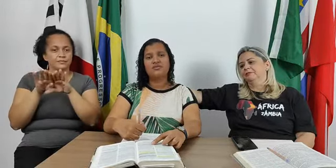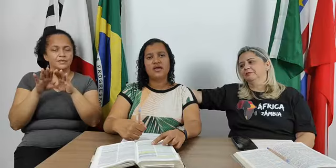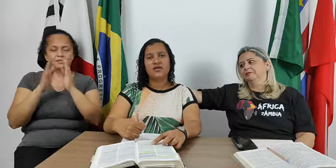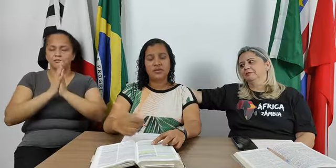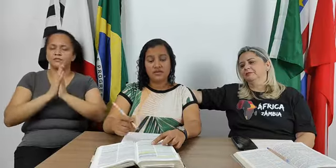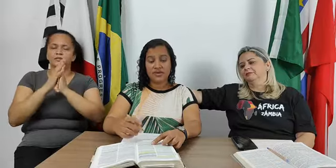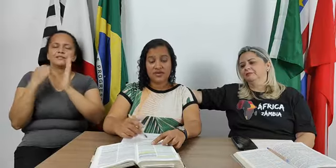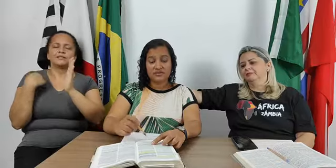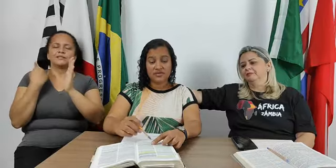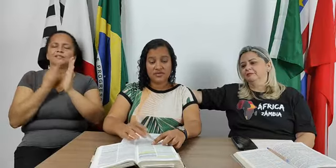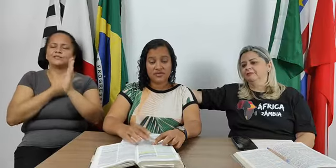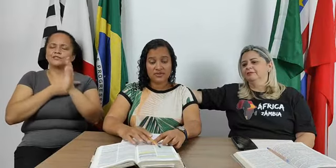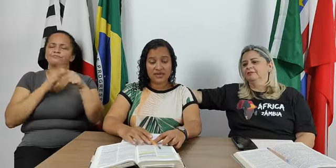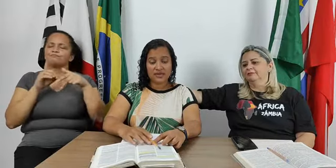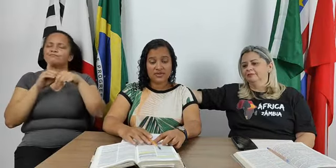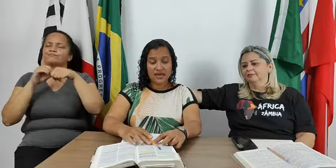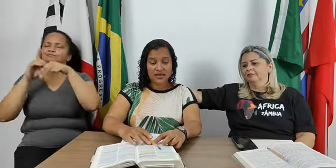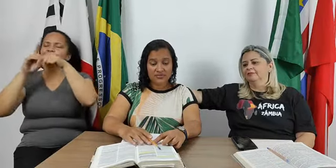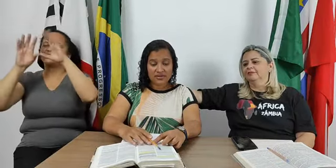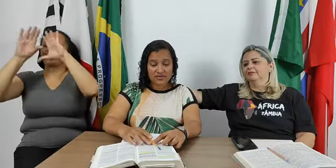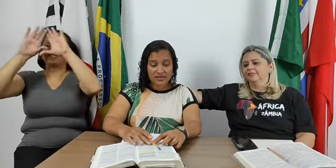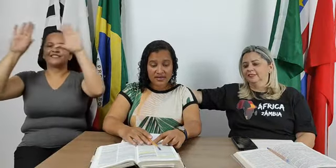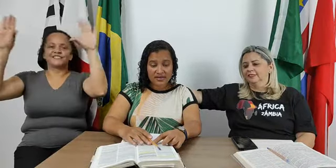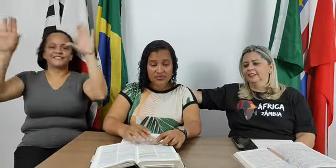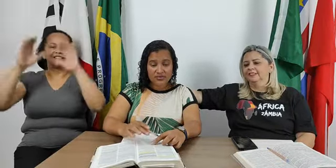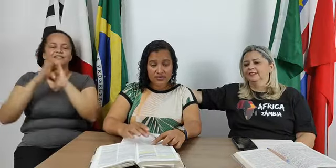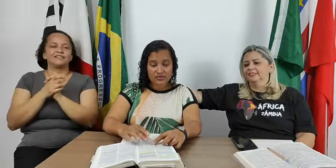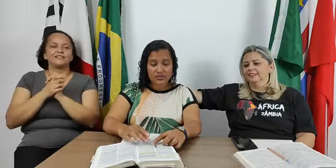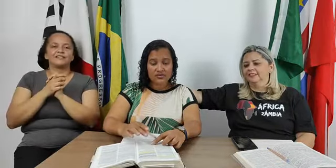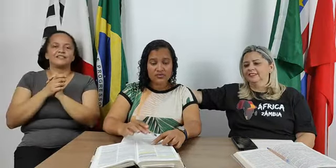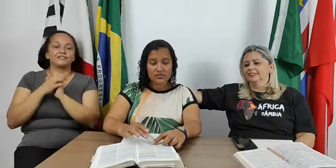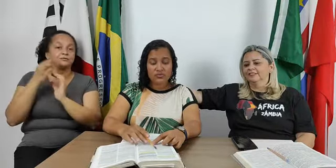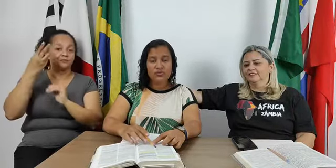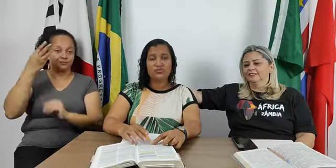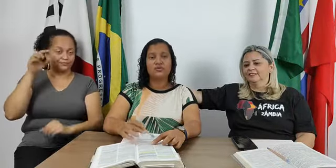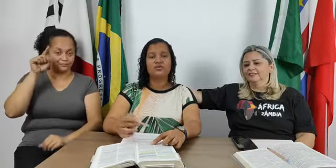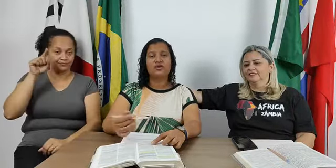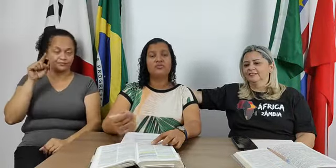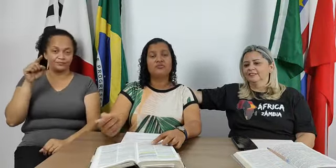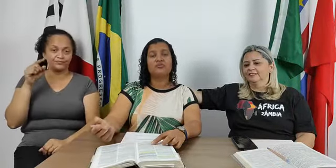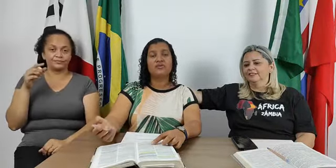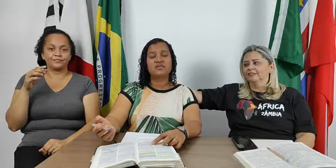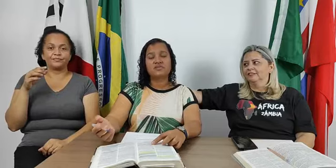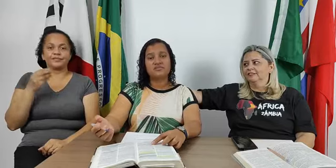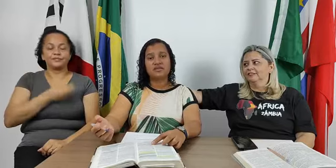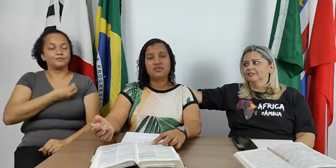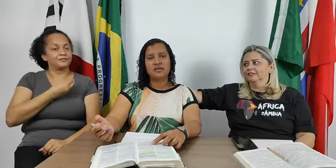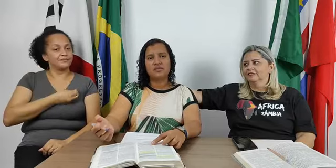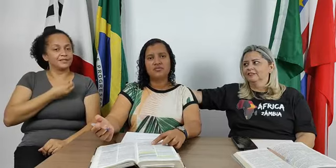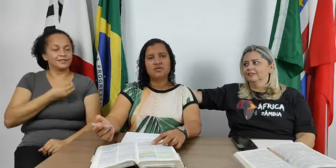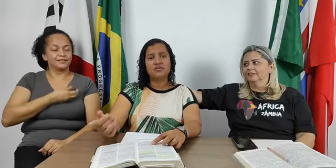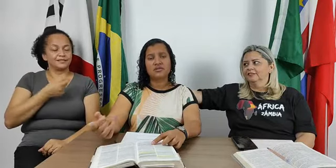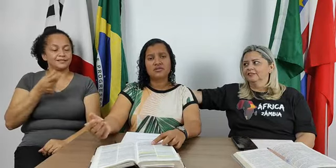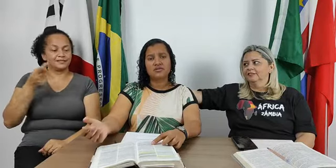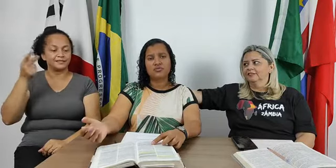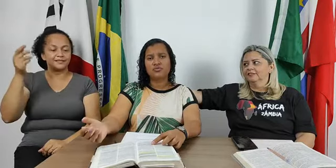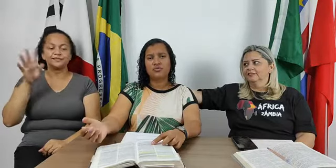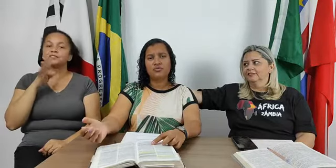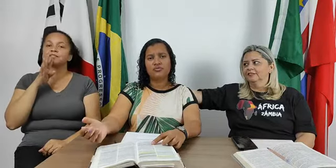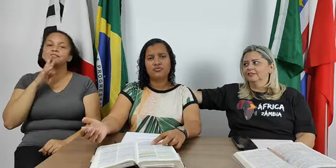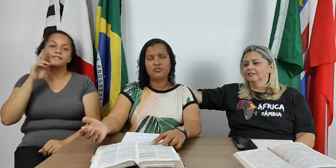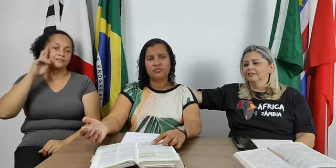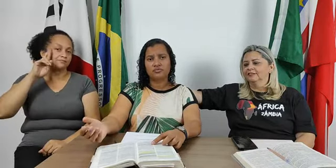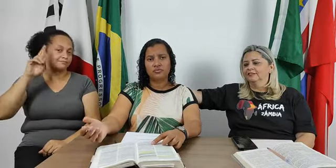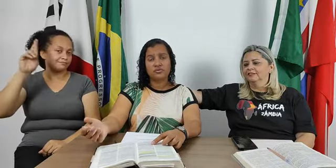Ele no céu. Lembra lá, versículo 3? A vida eterna é isso, conhecer a Ti, o único Deus. Já vivemos essa vida eterna, irmão. Nós nascemos